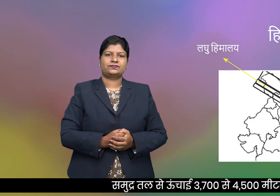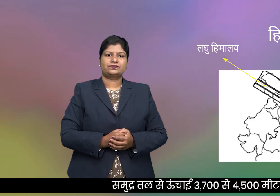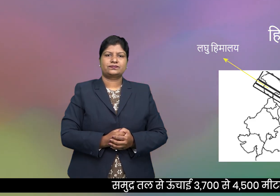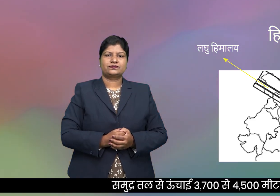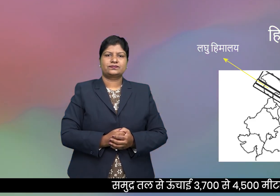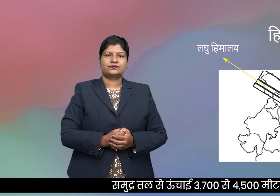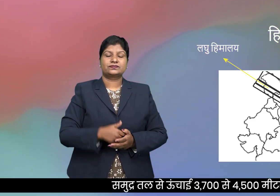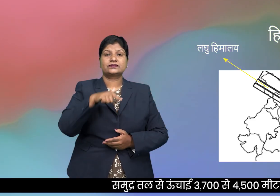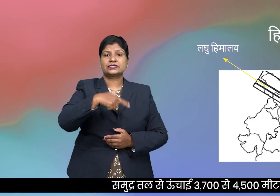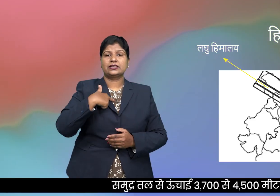समुद्र तल से ऊंचाई